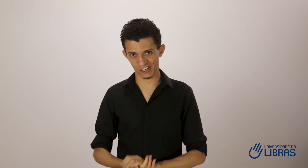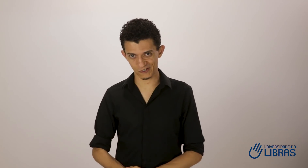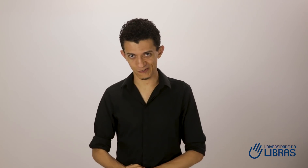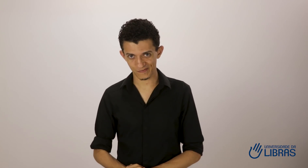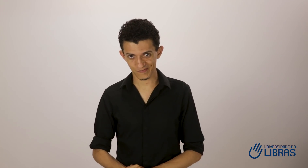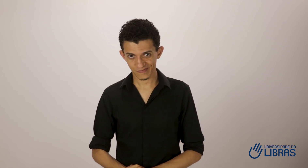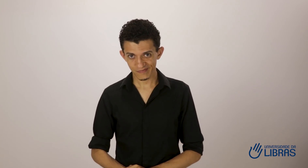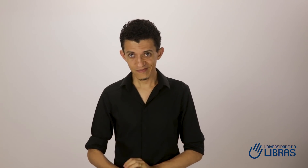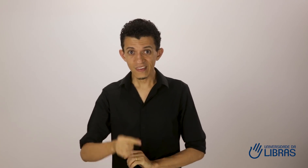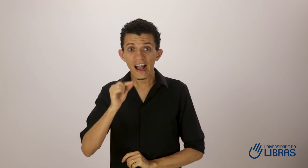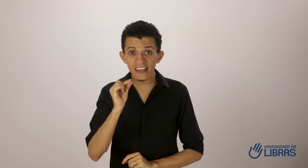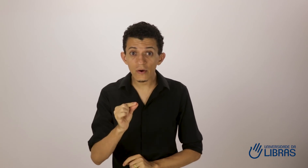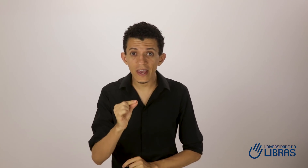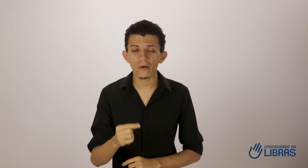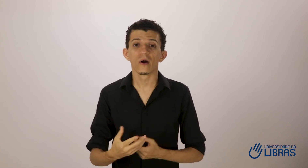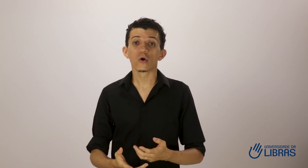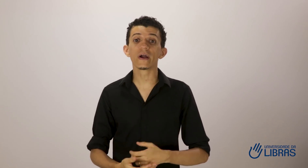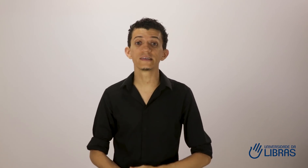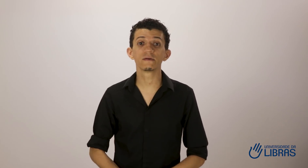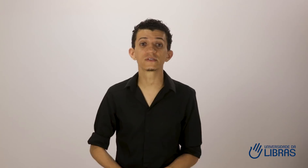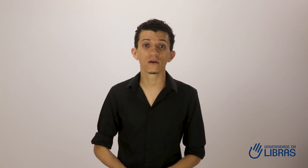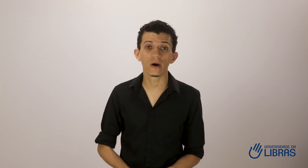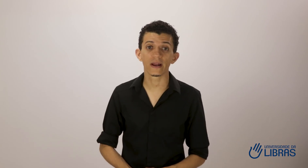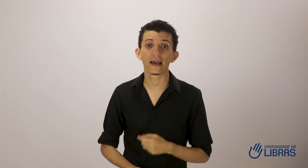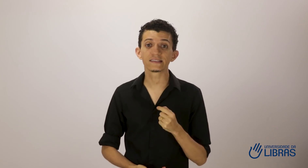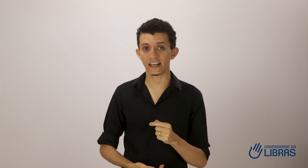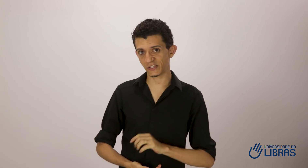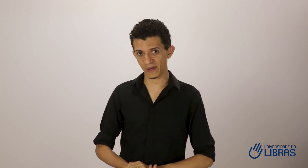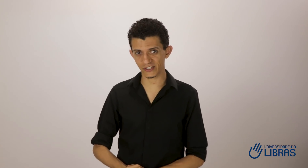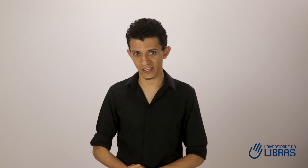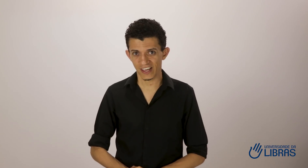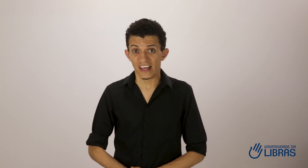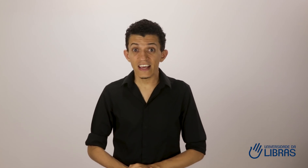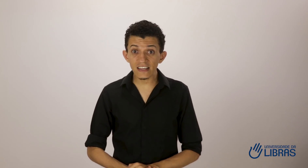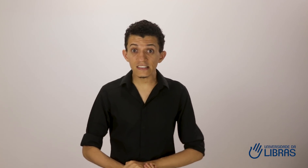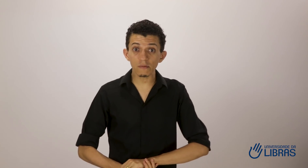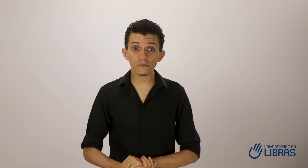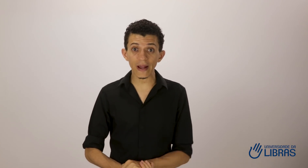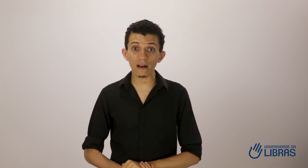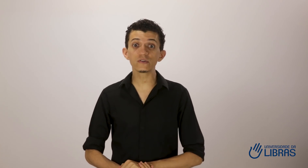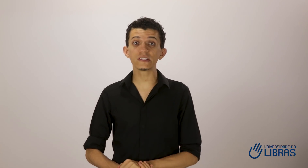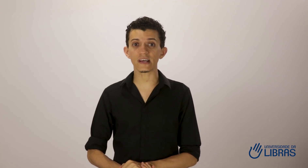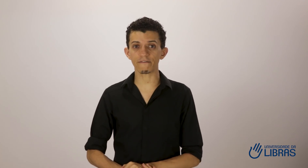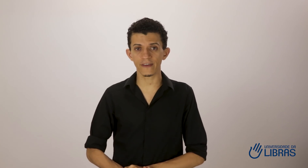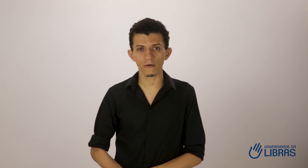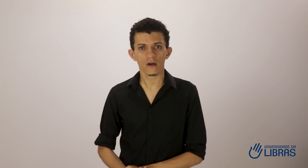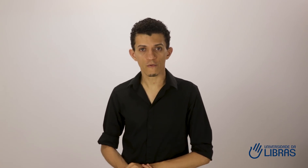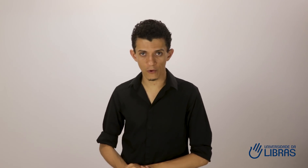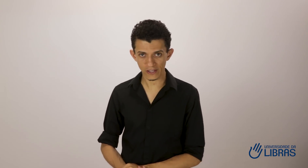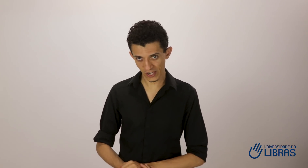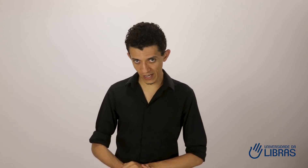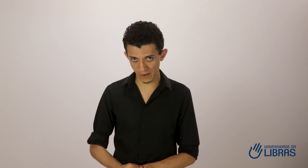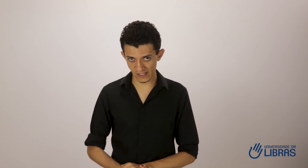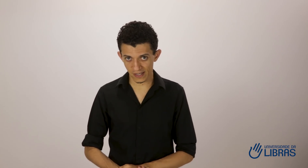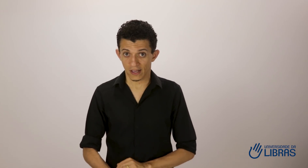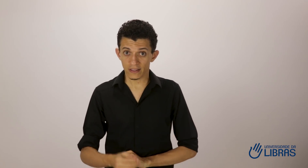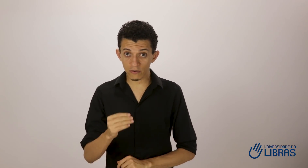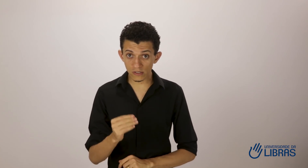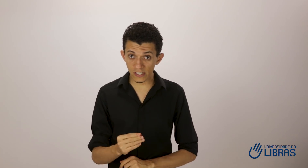anos. Raquel e eu conhecemos a Luana recentemente e lançamos para ela o desafio Fluente em Libras, que consiste